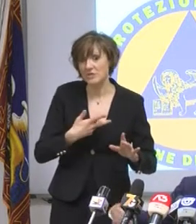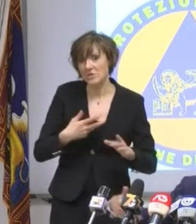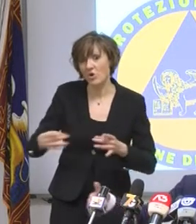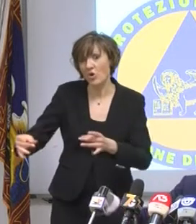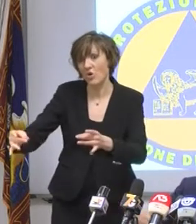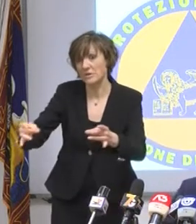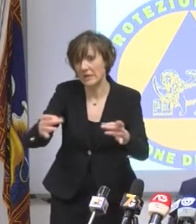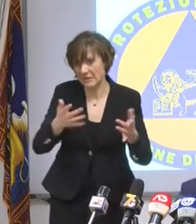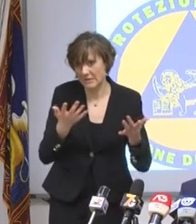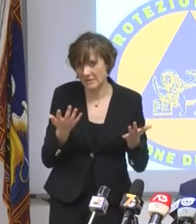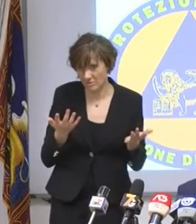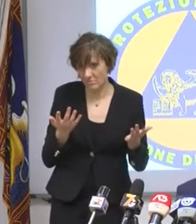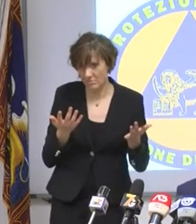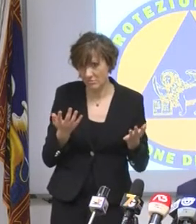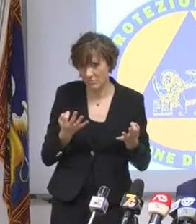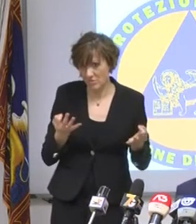dopo finita la cena,